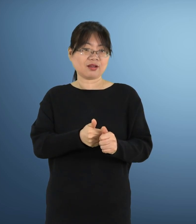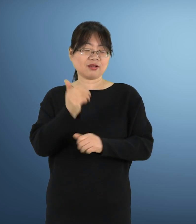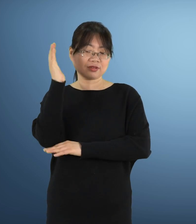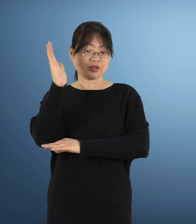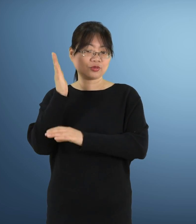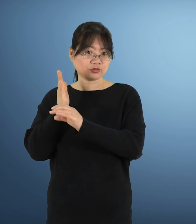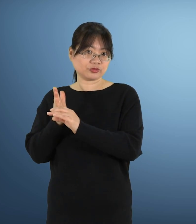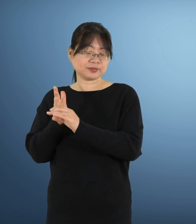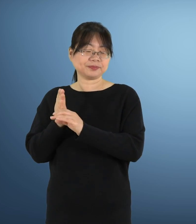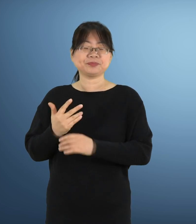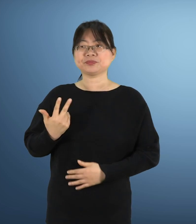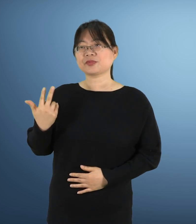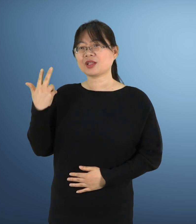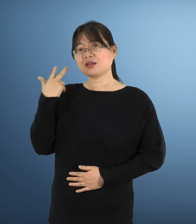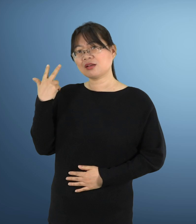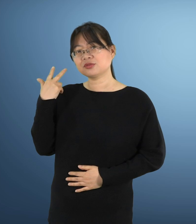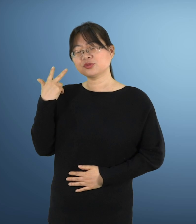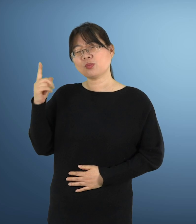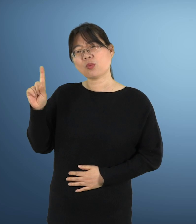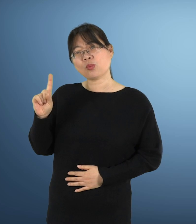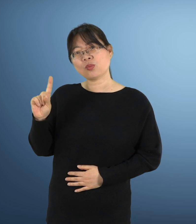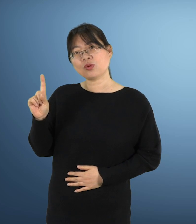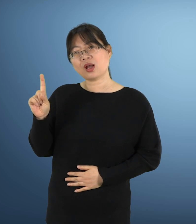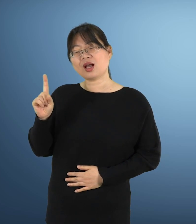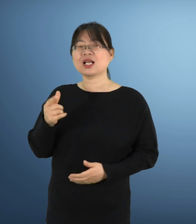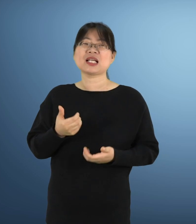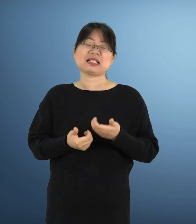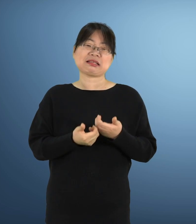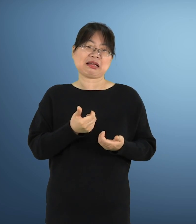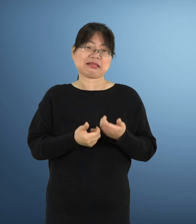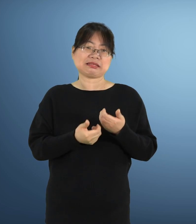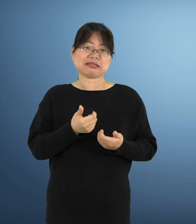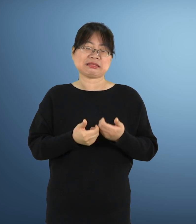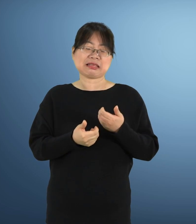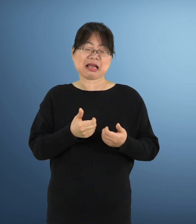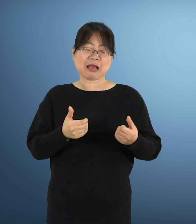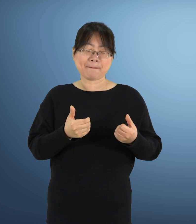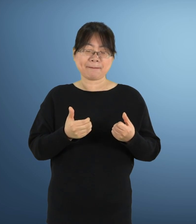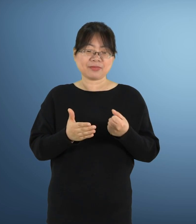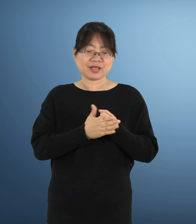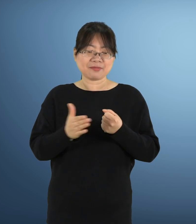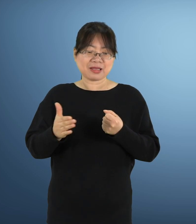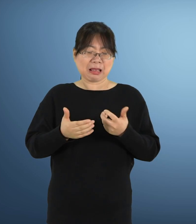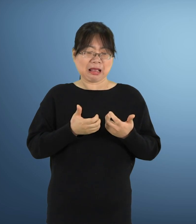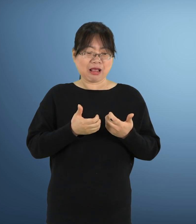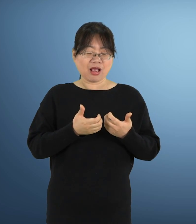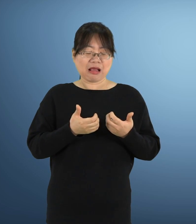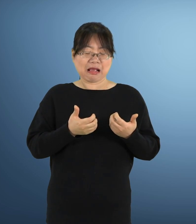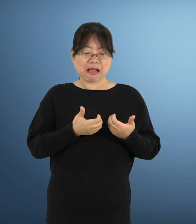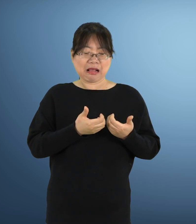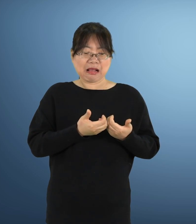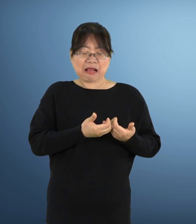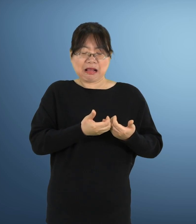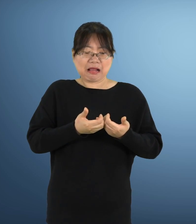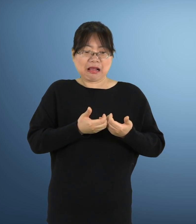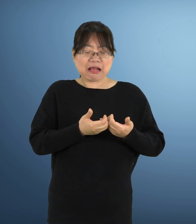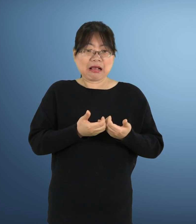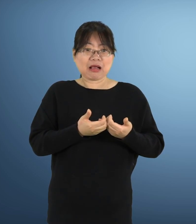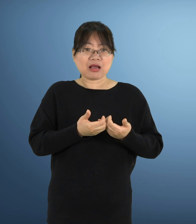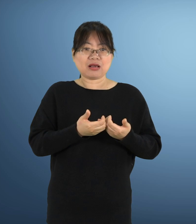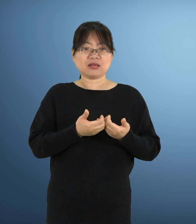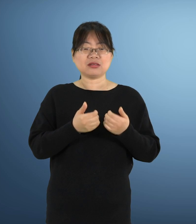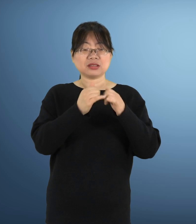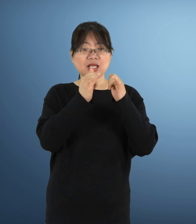갈등으로 증폭된 사회 속에 우리는 어떻게 지혜롭게 좌우가